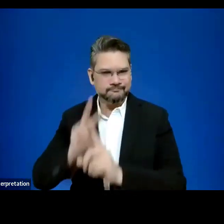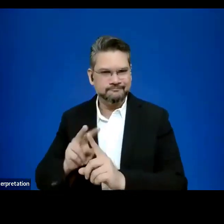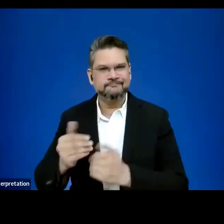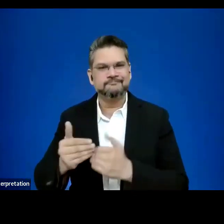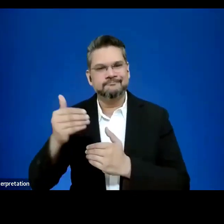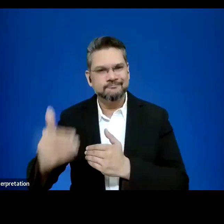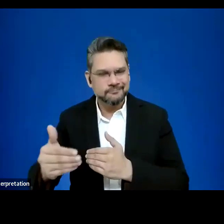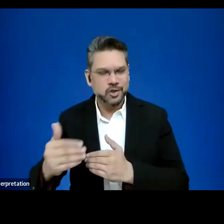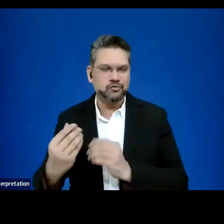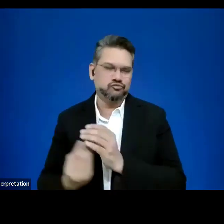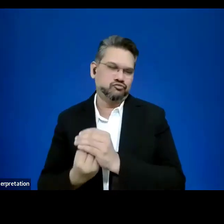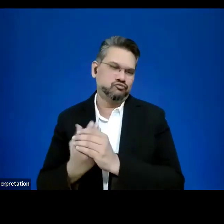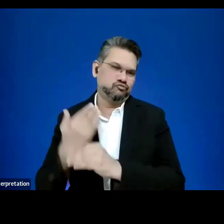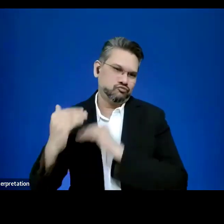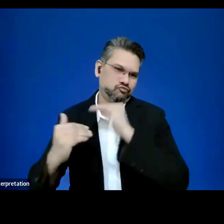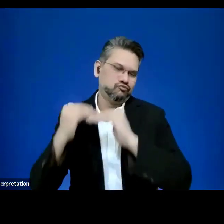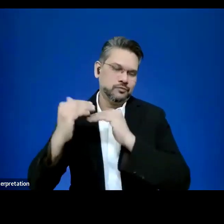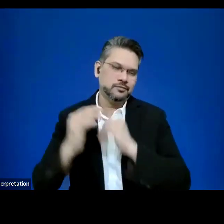挑战不同的困难，而且。